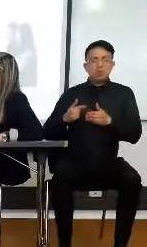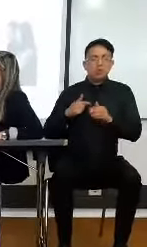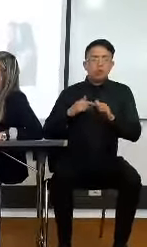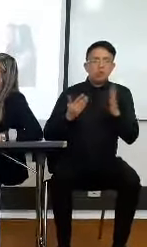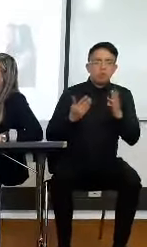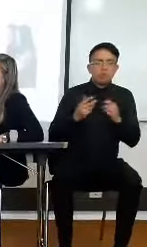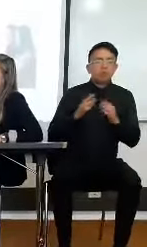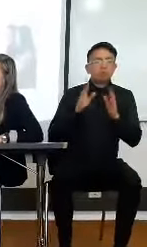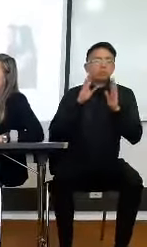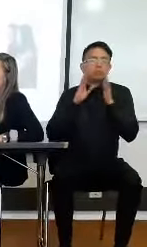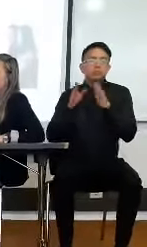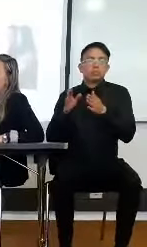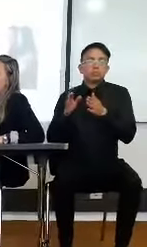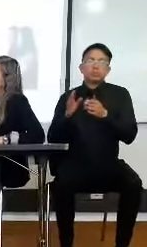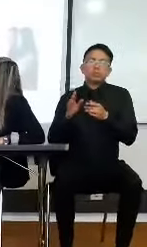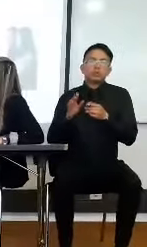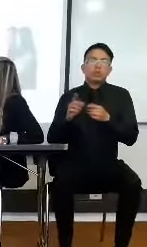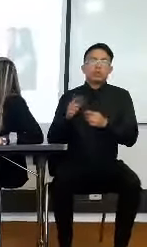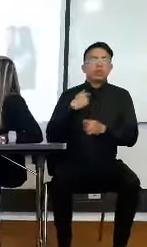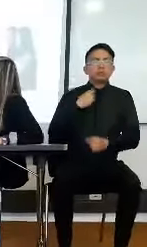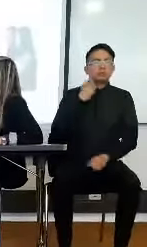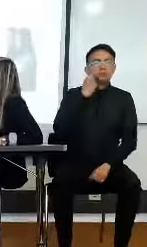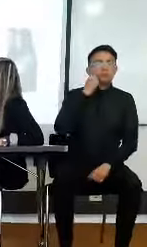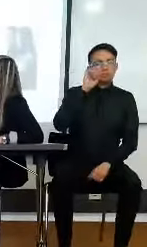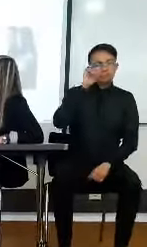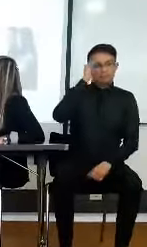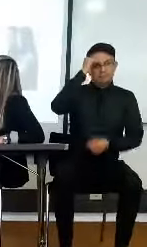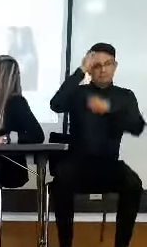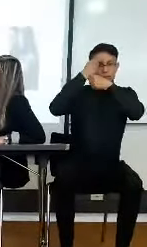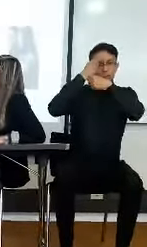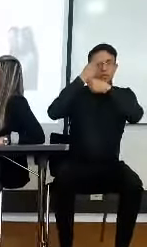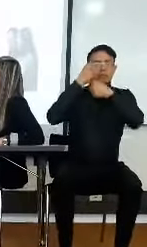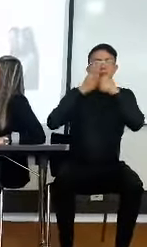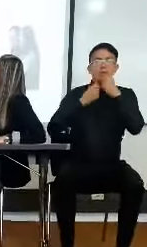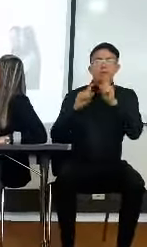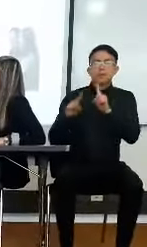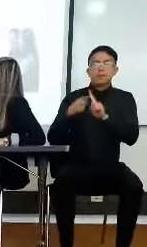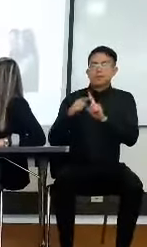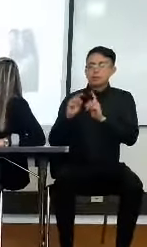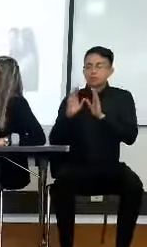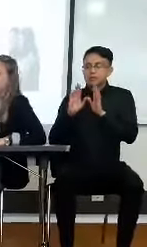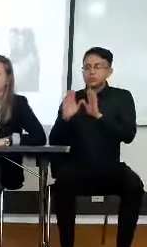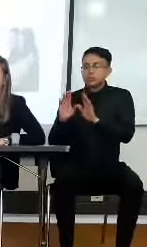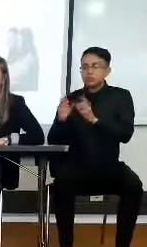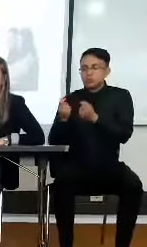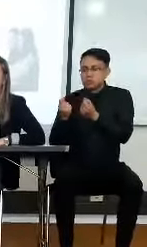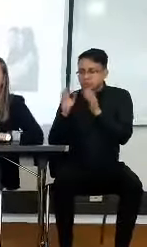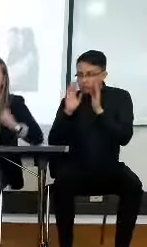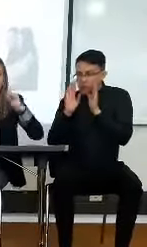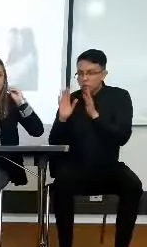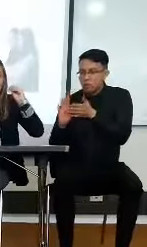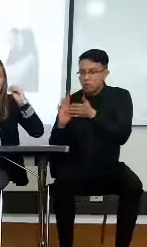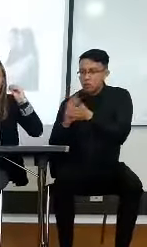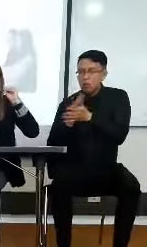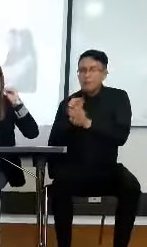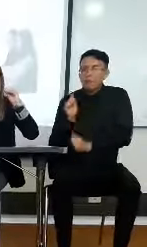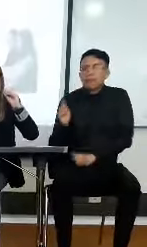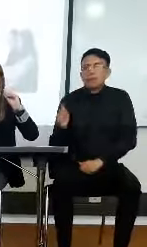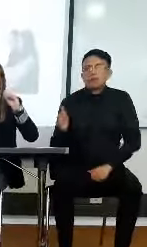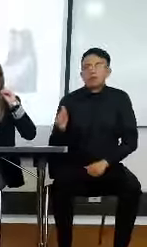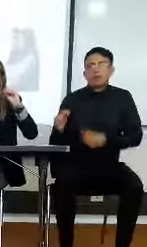discapacidad, y básicamente tuvo en cuenta un principio muy sencillo y fue escuchar su voz y reconocer su voluntad, ¿cierto? Digamos que eso fue como